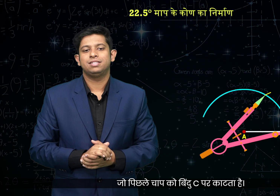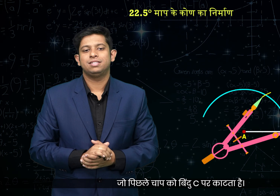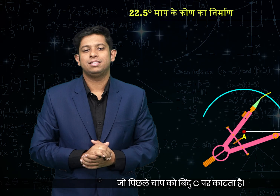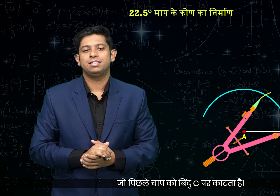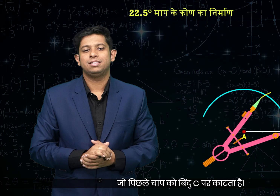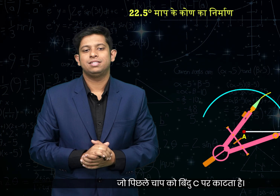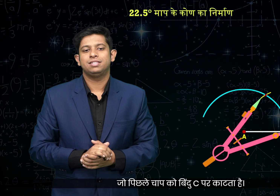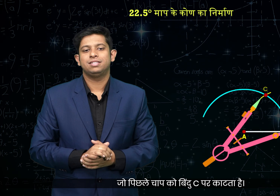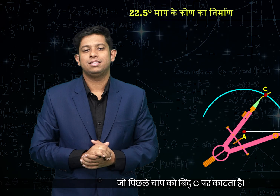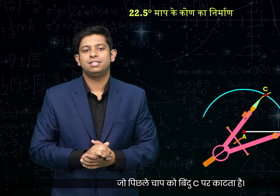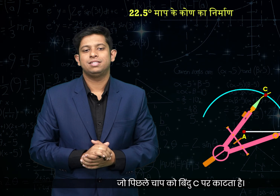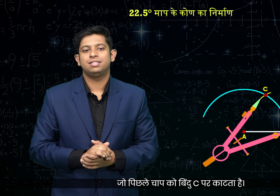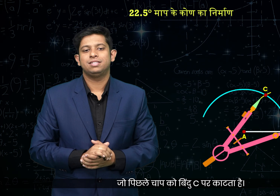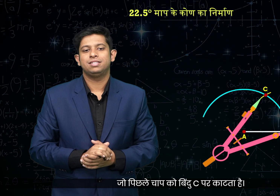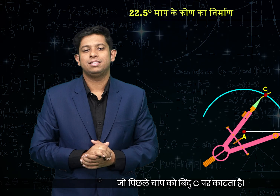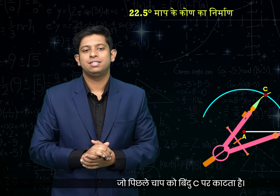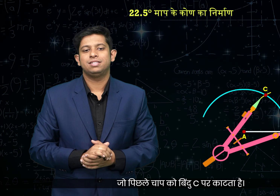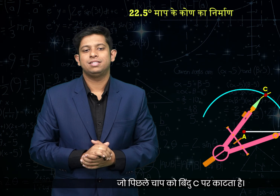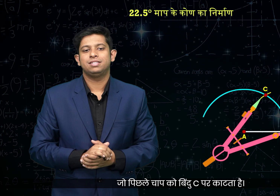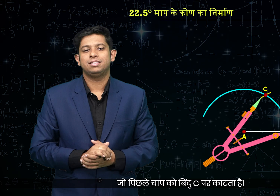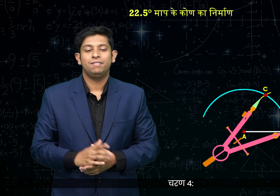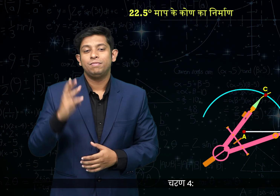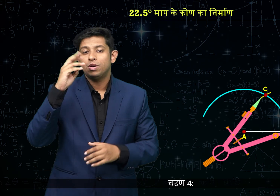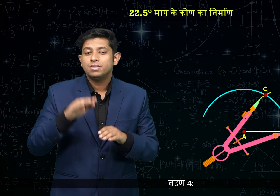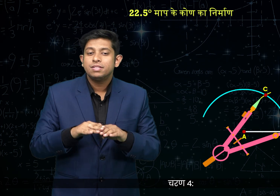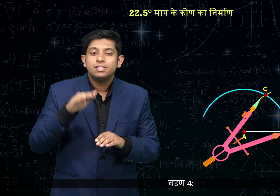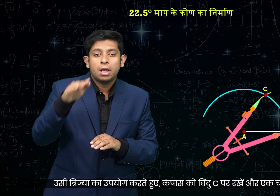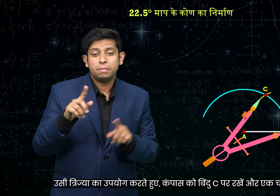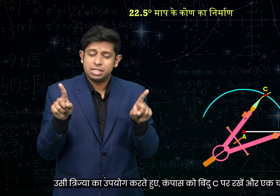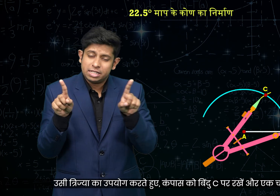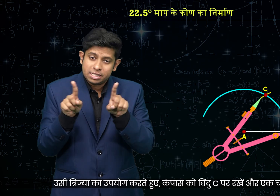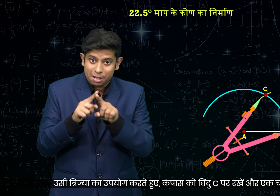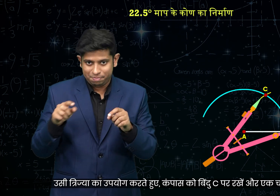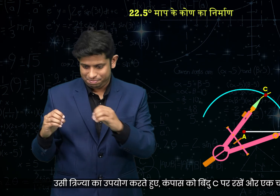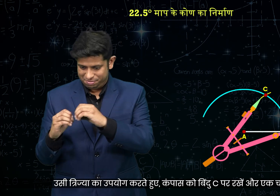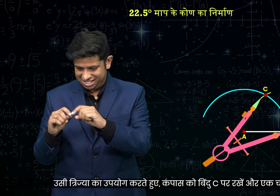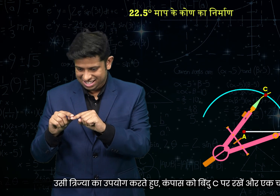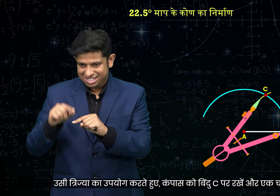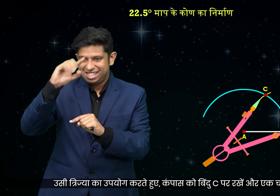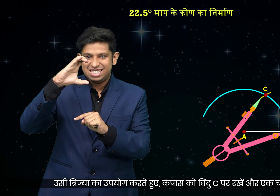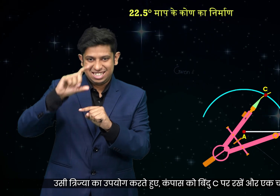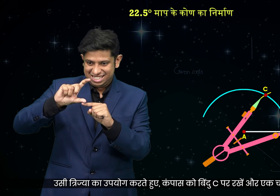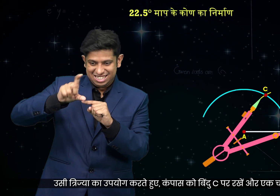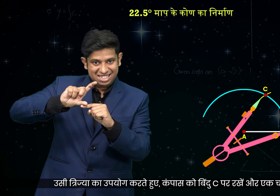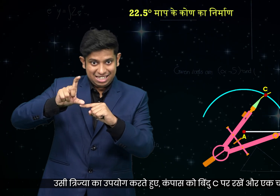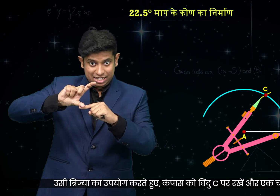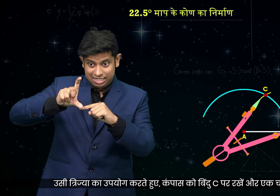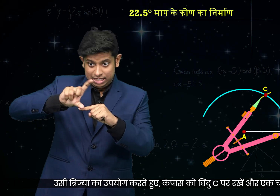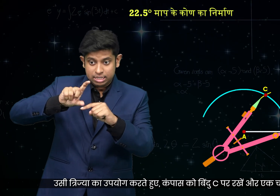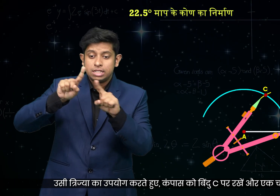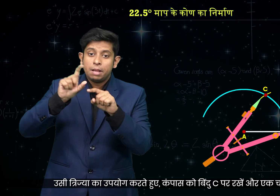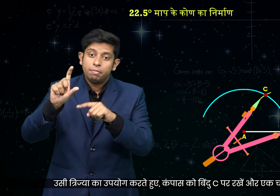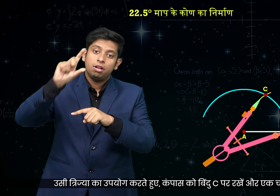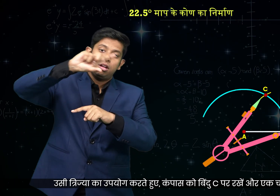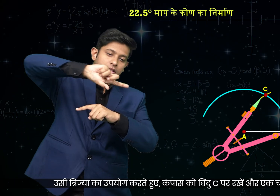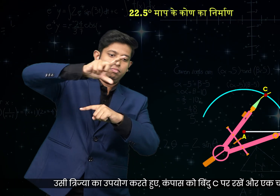चाप को बिंदु C पर काटता है। चरण 4, उसी त्रिज्या का उपयोग करते हुए